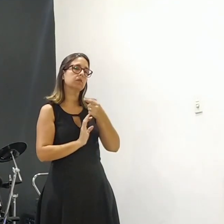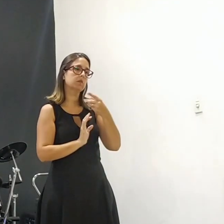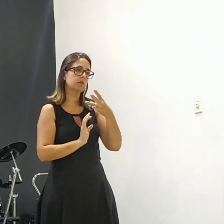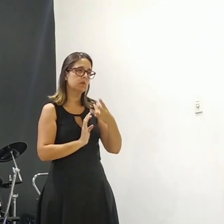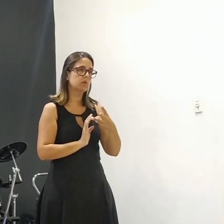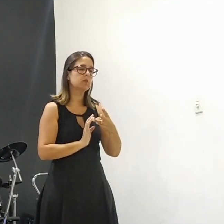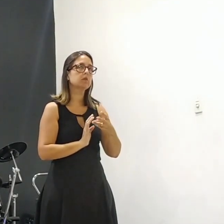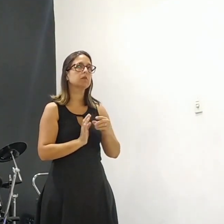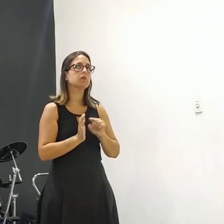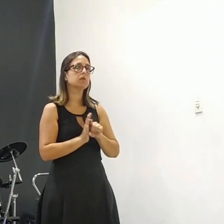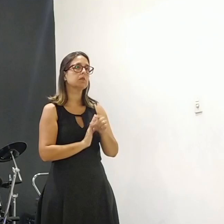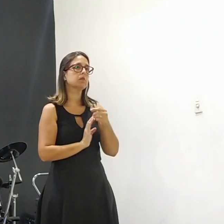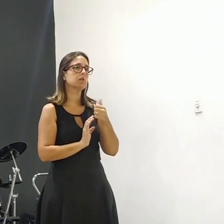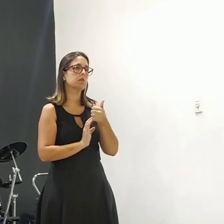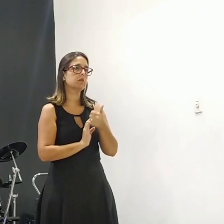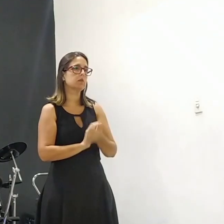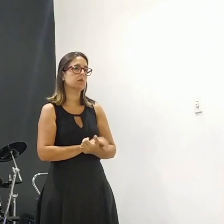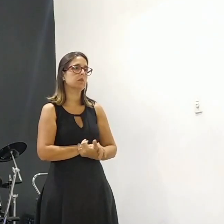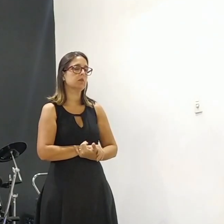1.